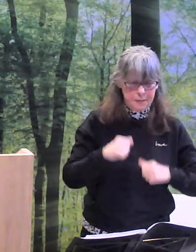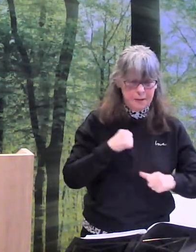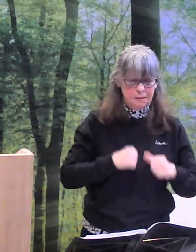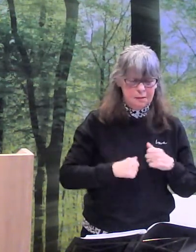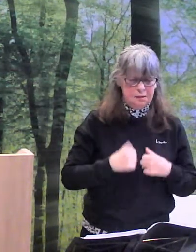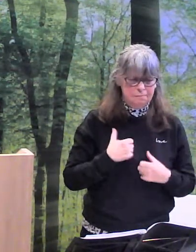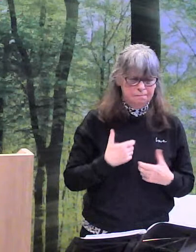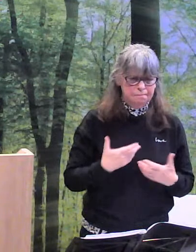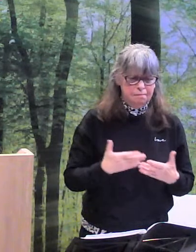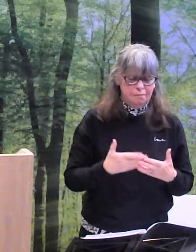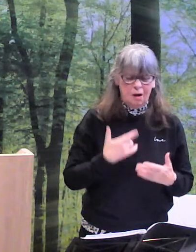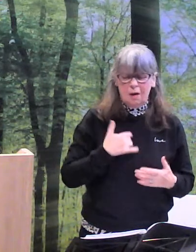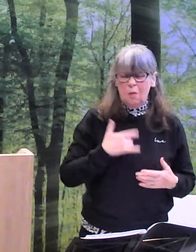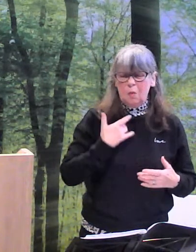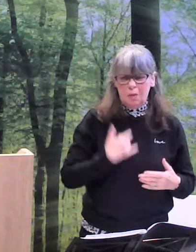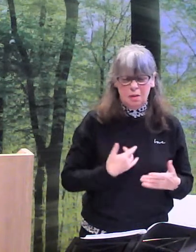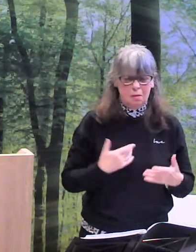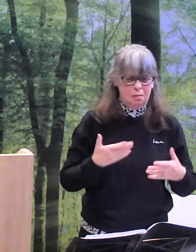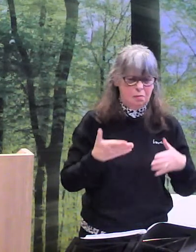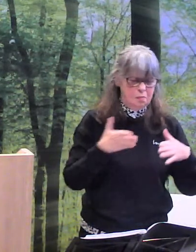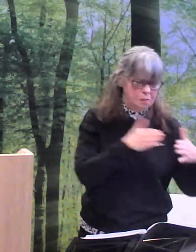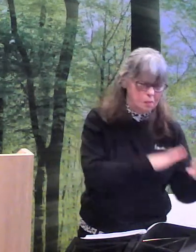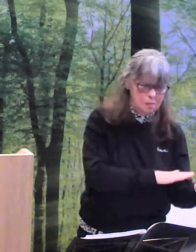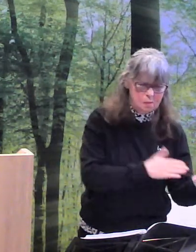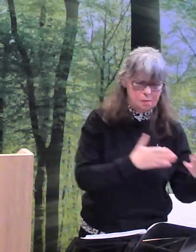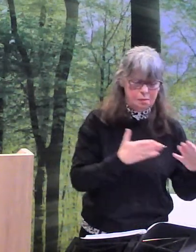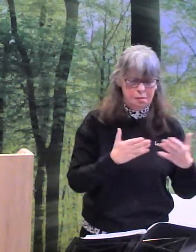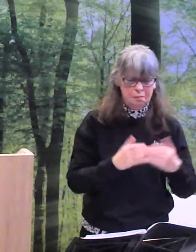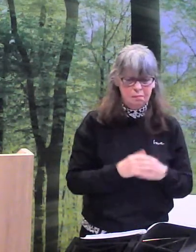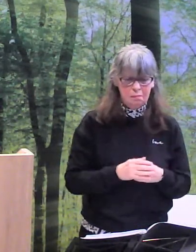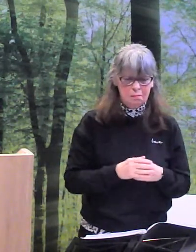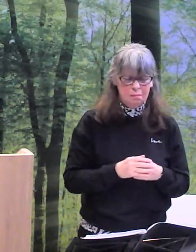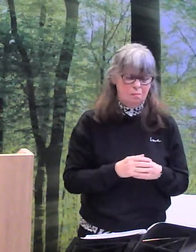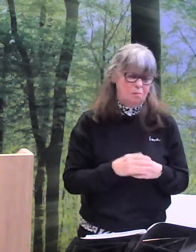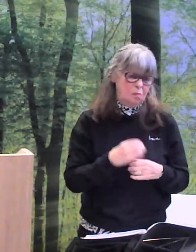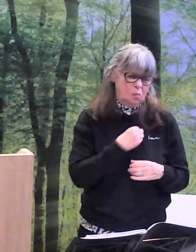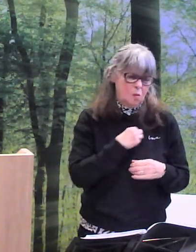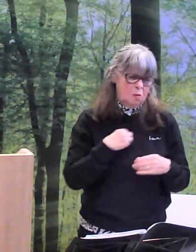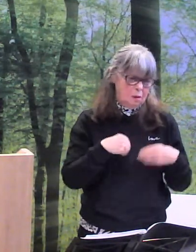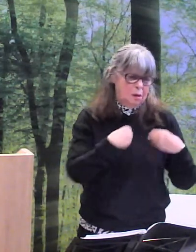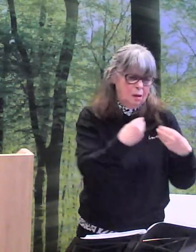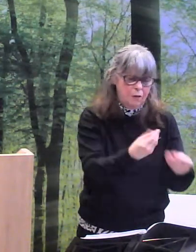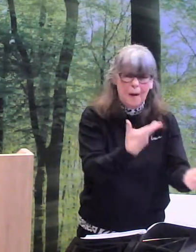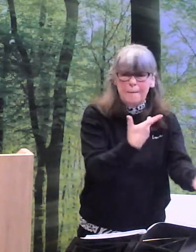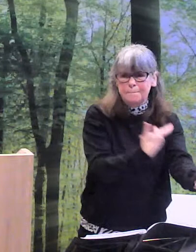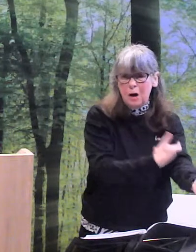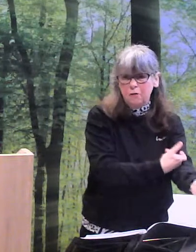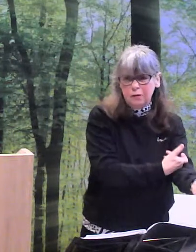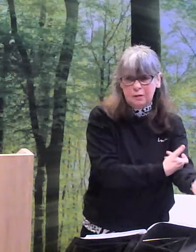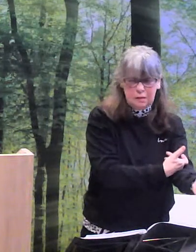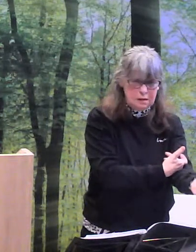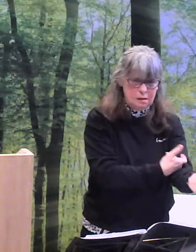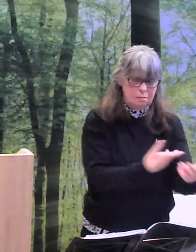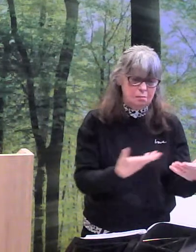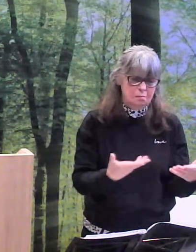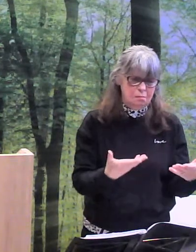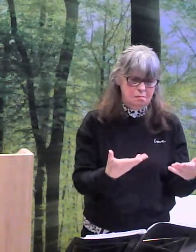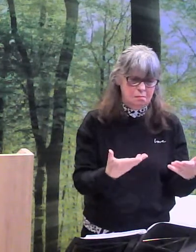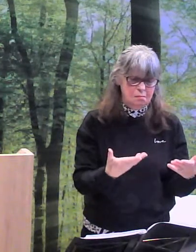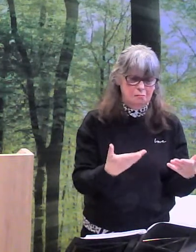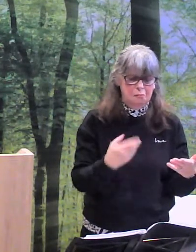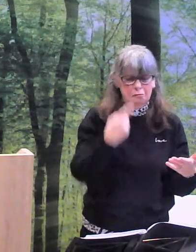heb pijn overal. Ik wil sterven. En de dokter gaf hem